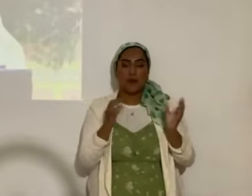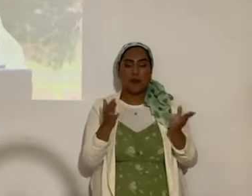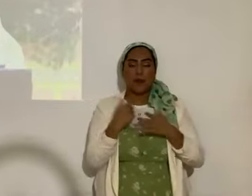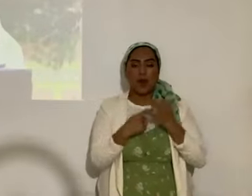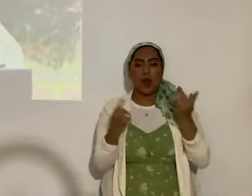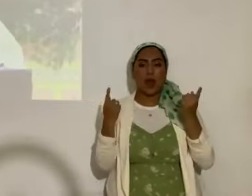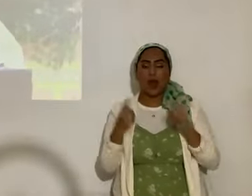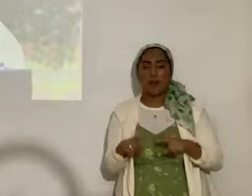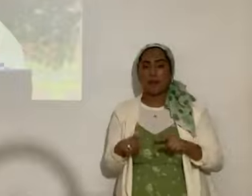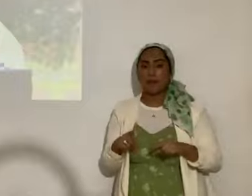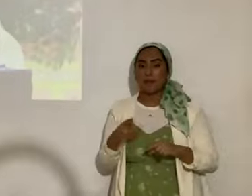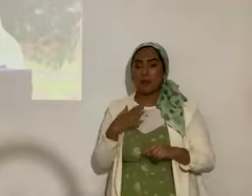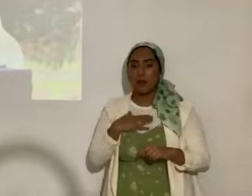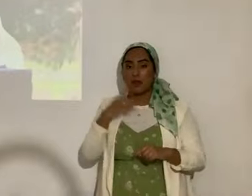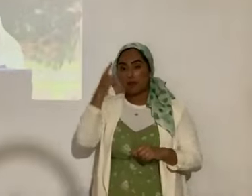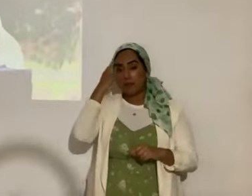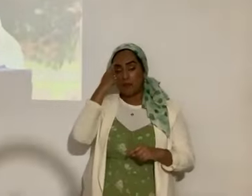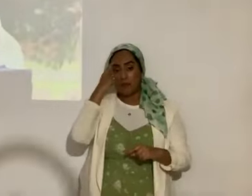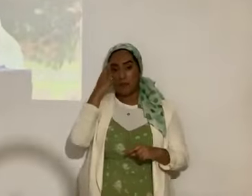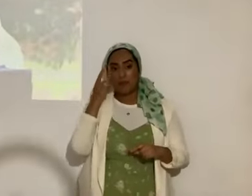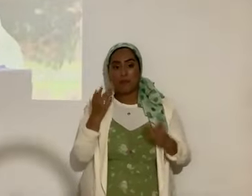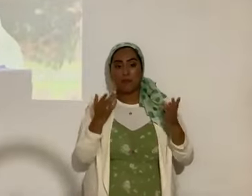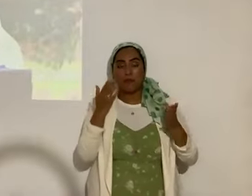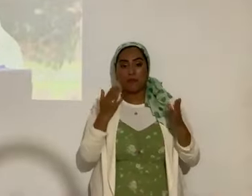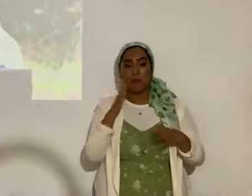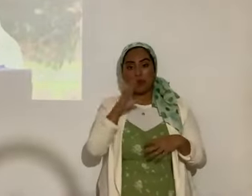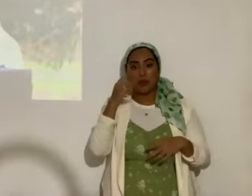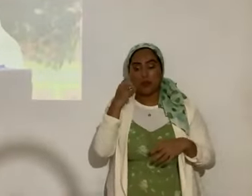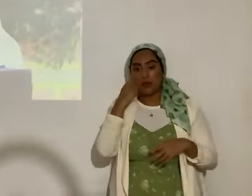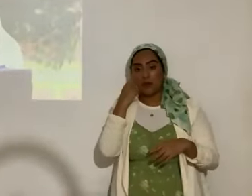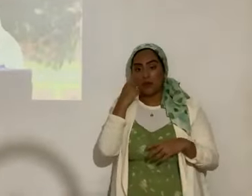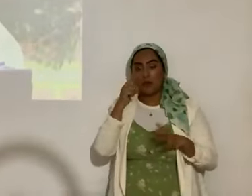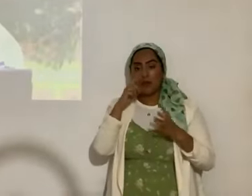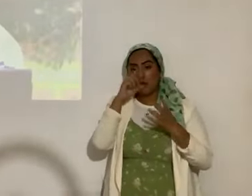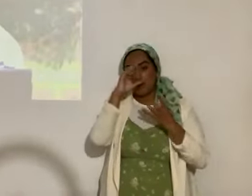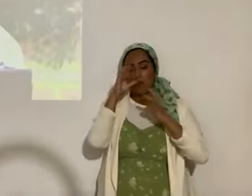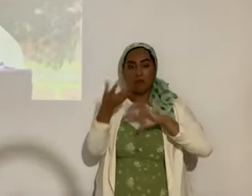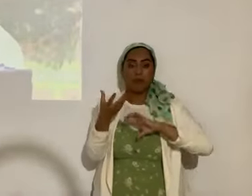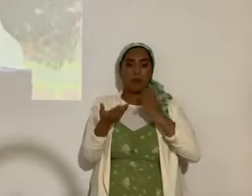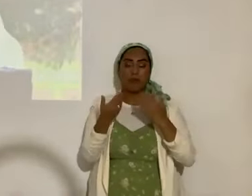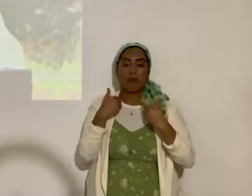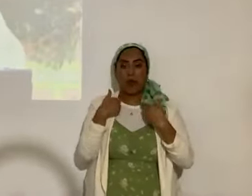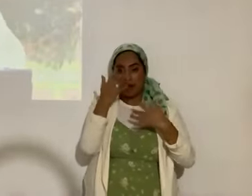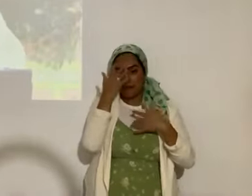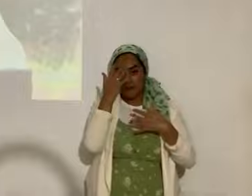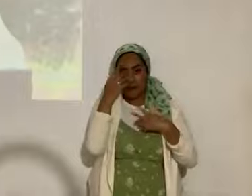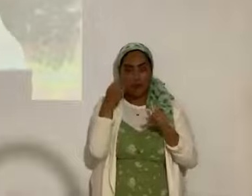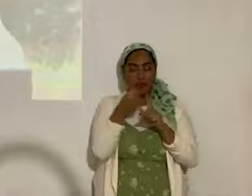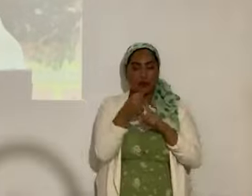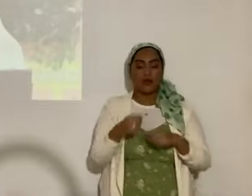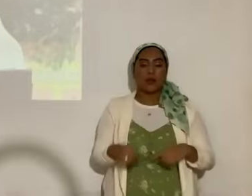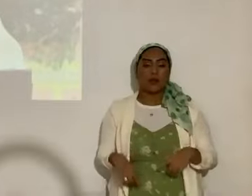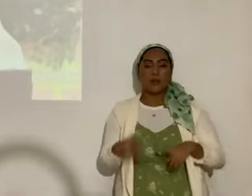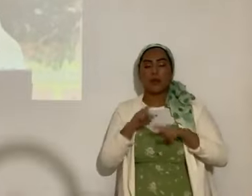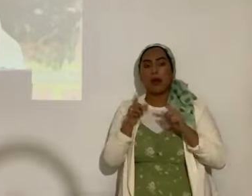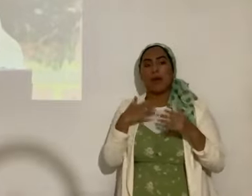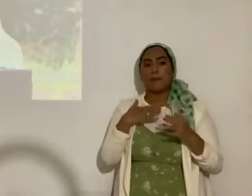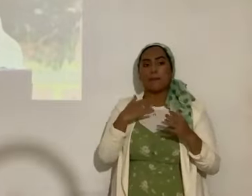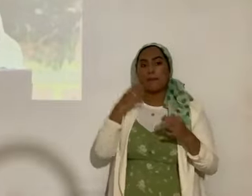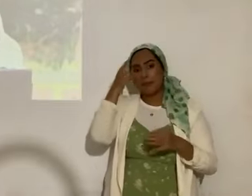cumplió Y qué pasó yo me atrevo a pensar así pues se atrofiaron sus ojitos del animalito tal vez tenía alguna enfermedad Pero yo lo tomo para